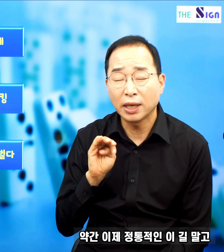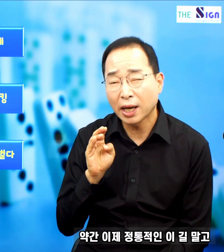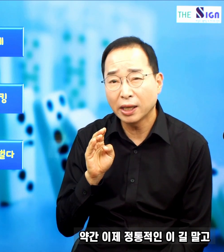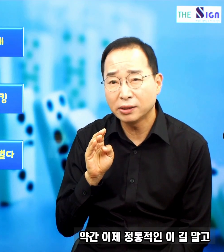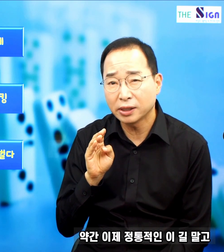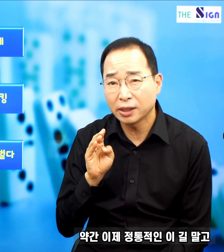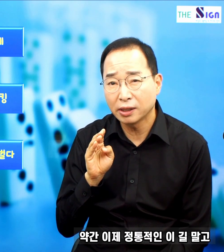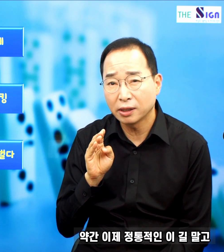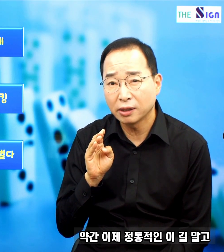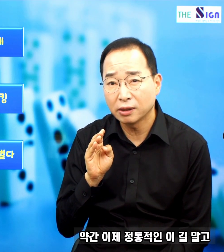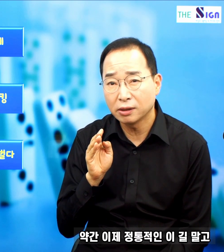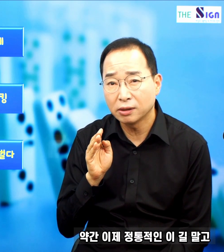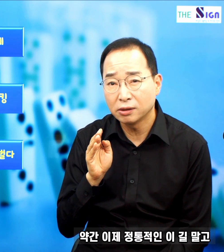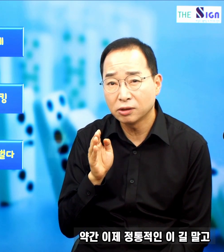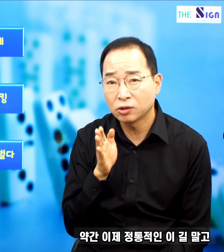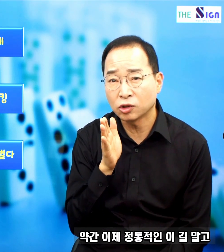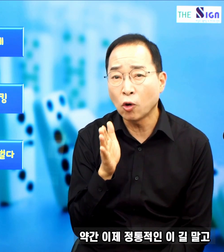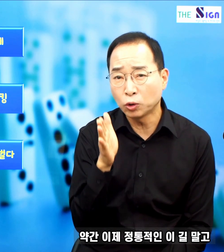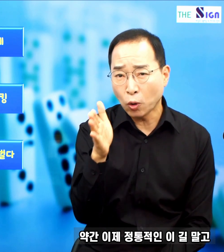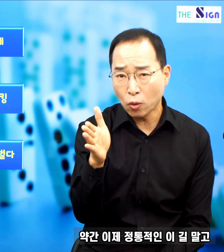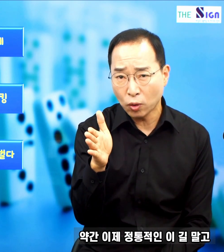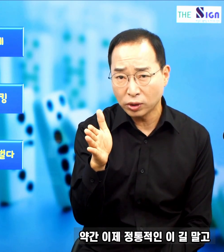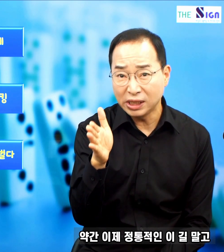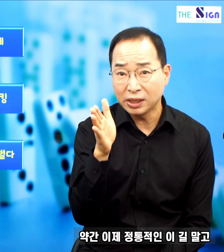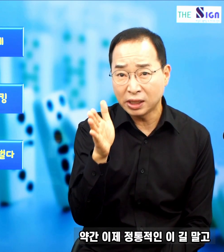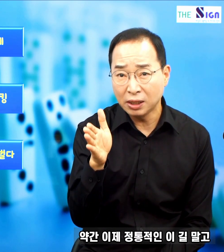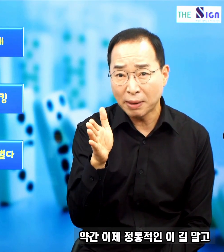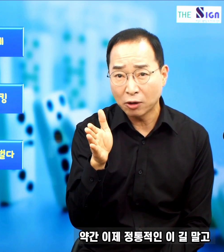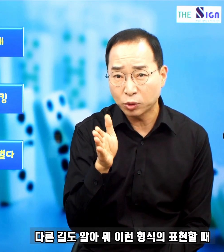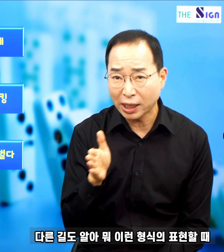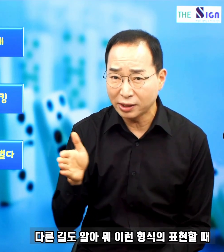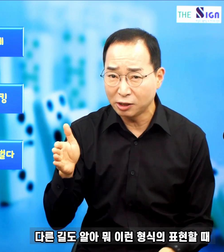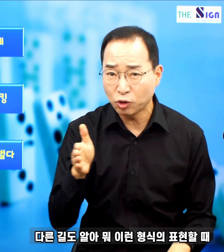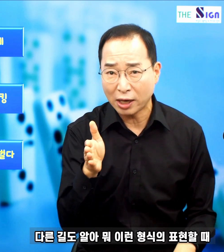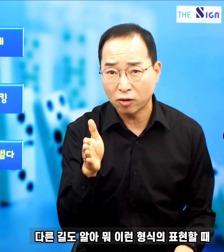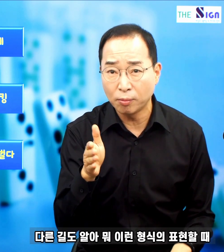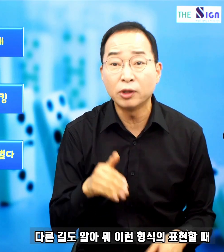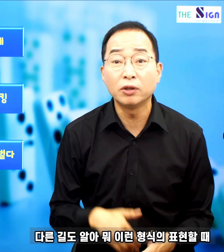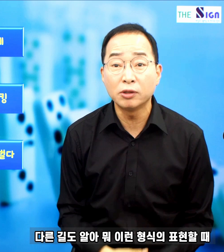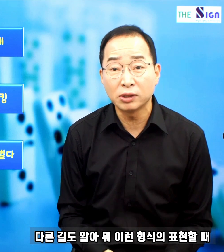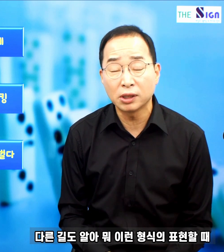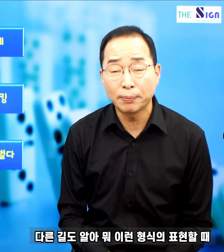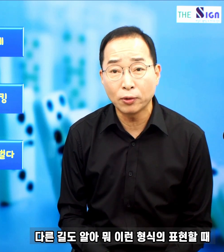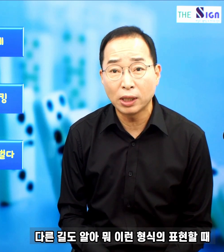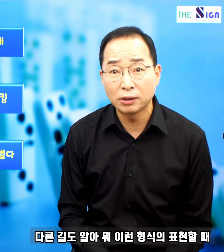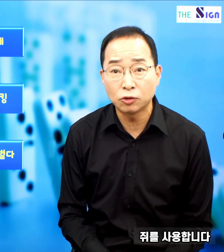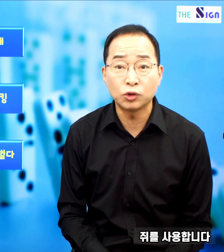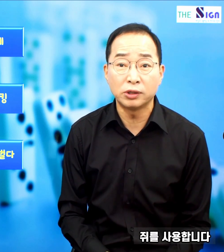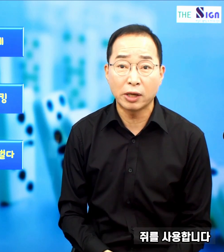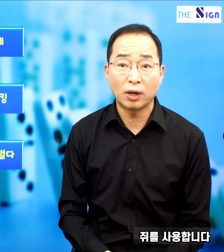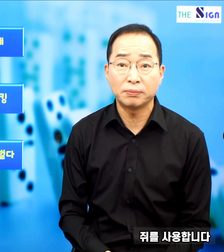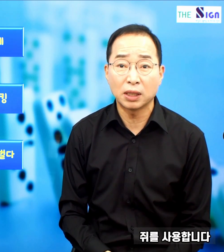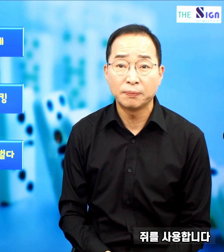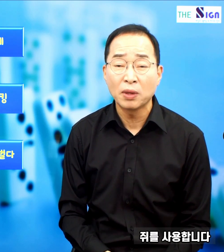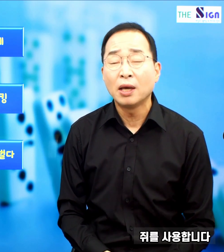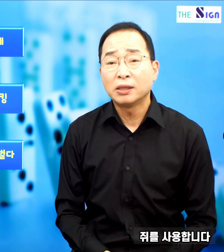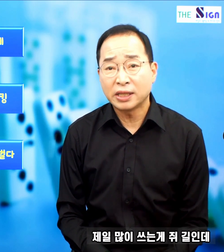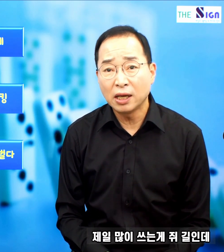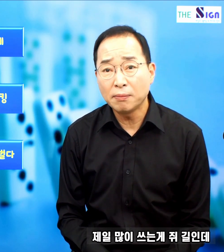약간 이제 정통 이 길 말고 다른 길도 알아. 뭐 이런 형식의 표현할 때 쥐를 사용합니다. 제일 많이